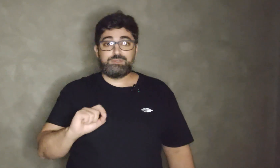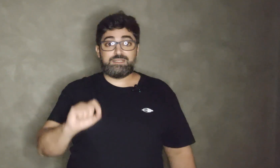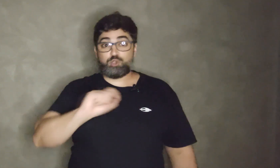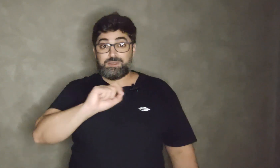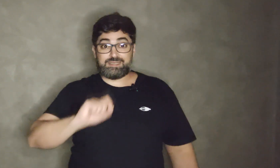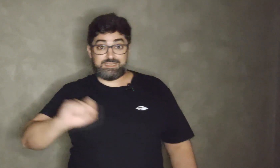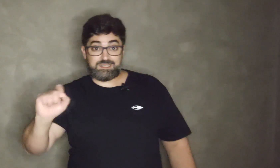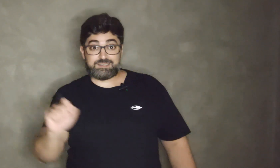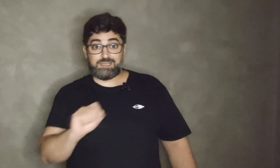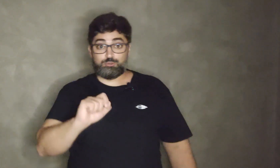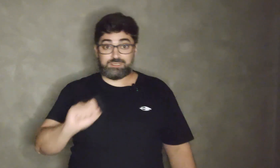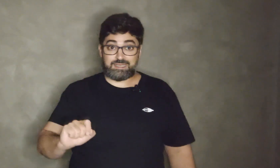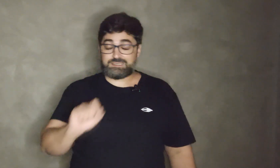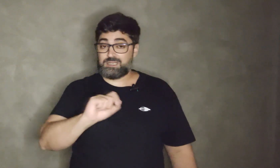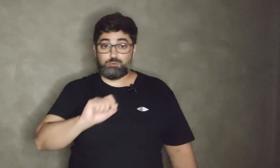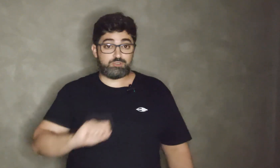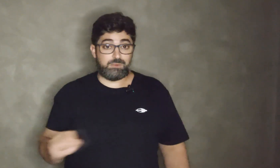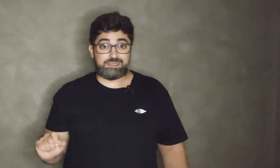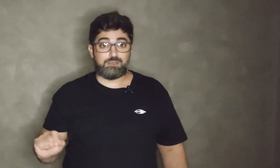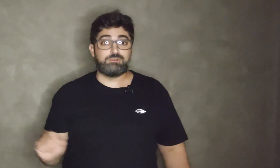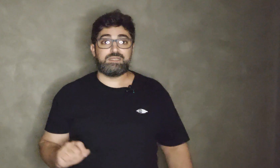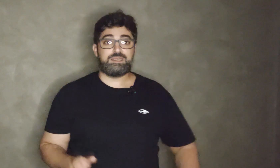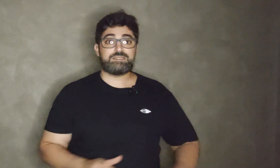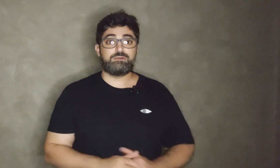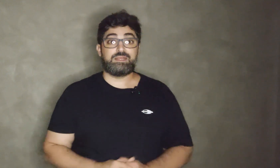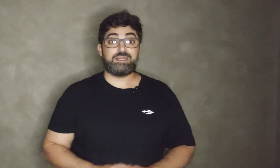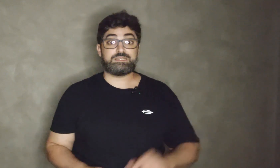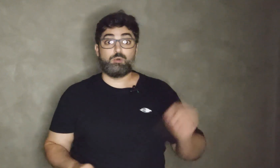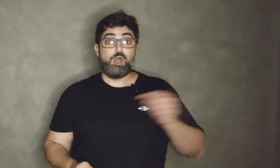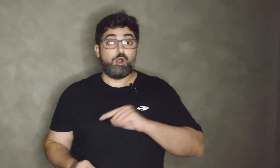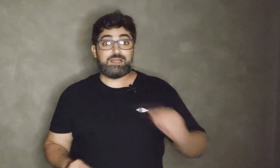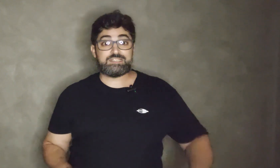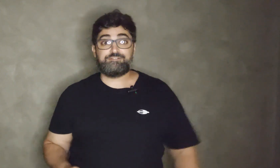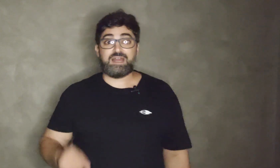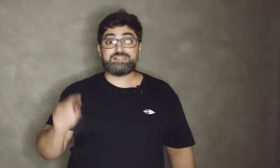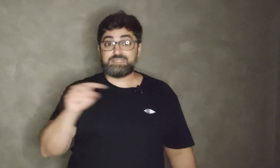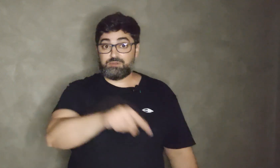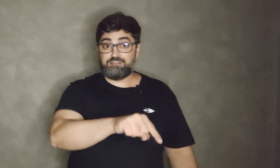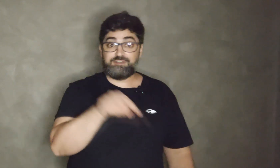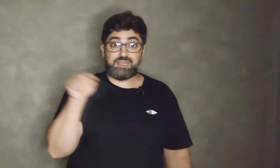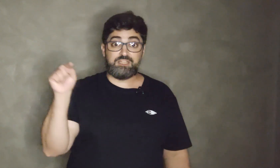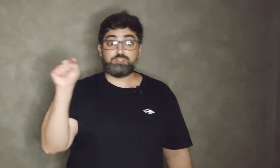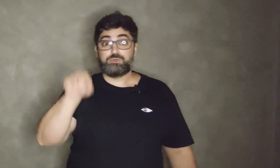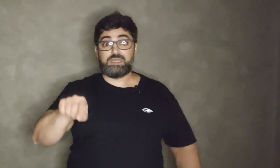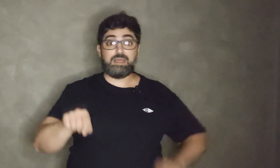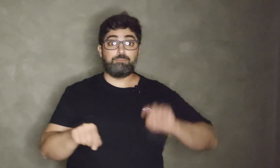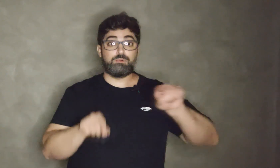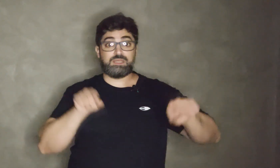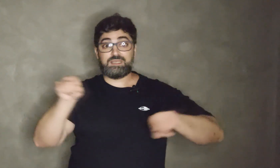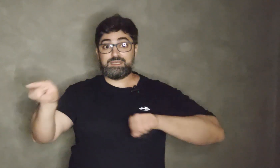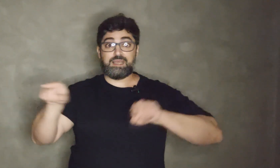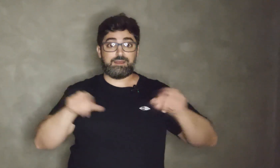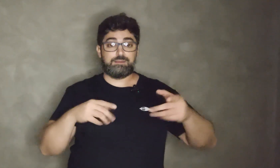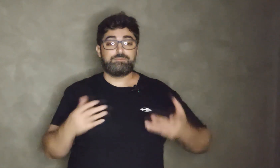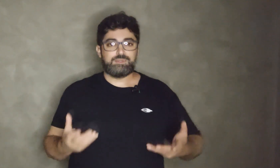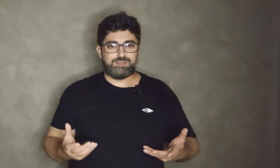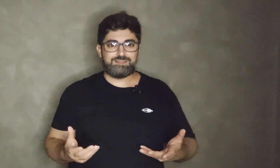né? Esse comentário é de ação, de negação, ou esse comentário não tem nem ação nem negação. Olha, essa frase tem um referente, porque ele aponta ele, ela,